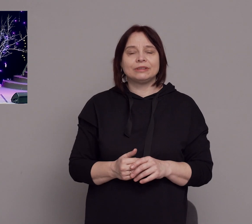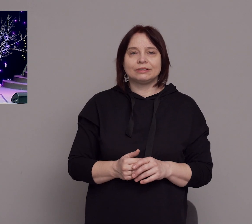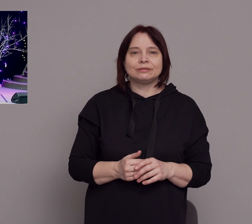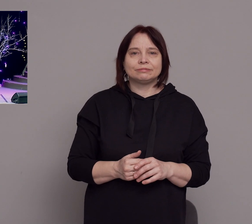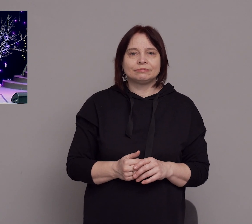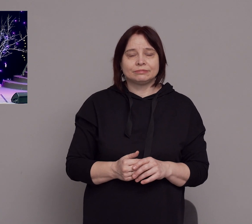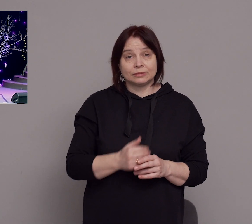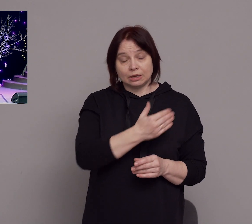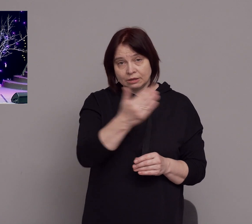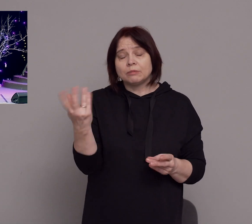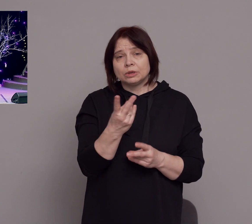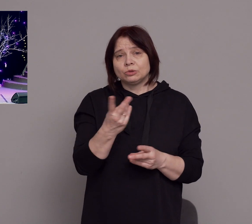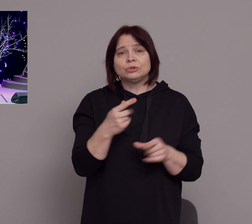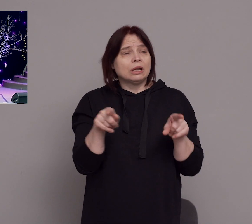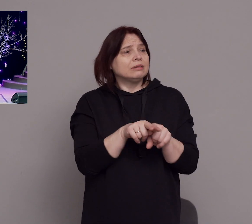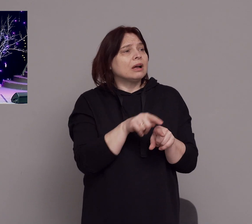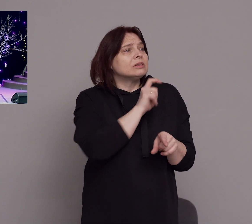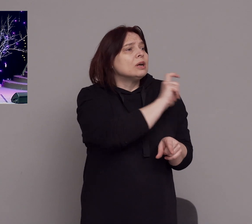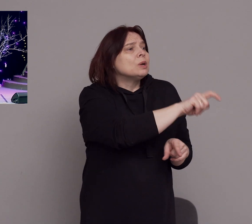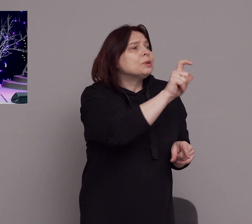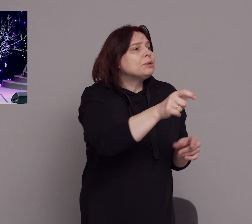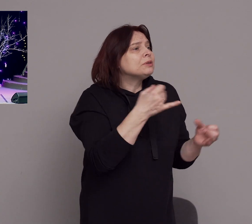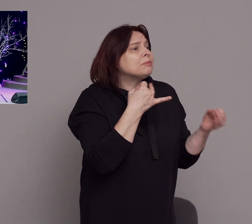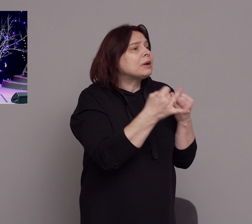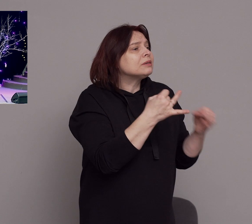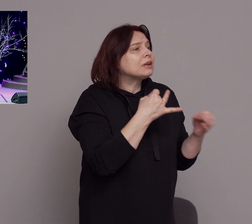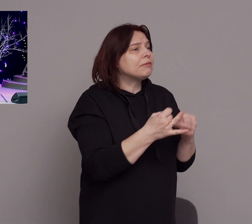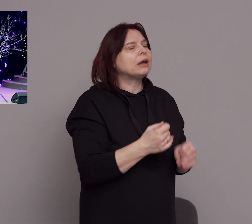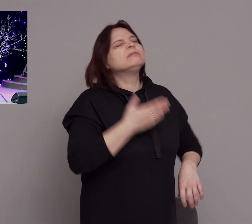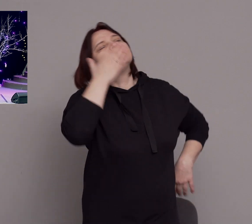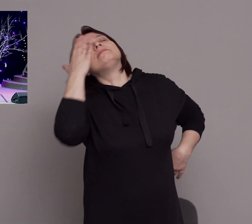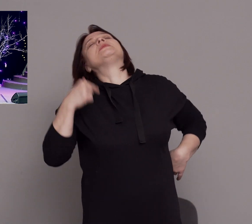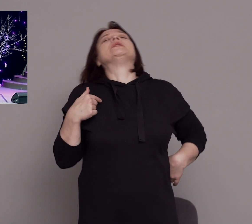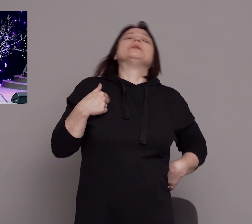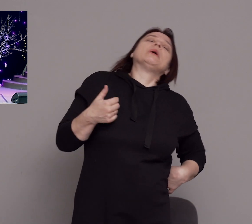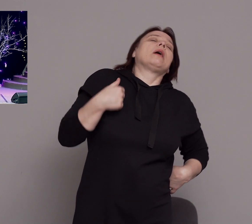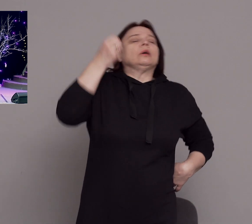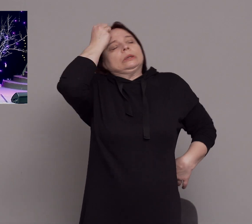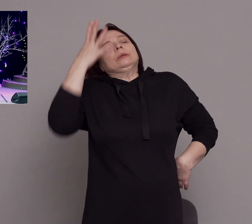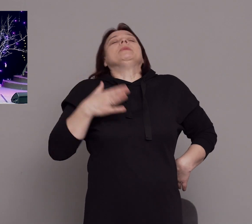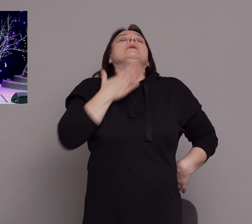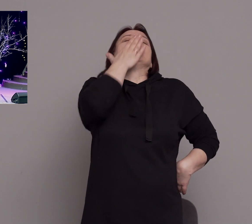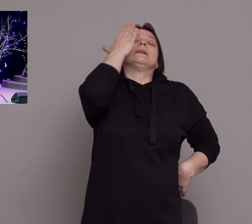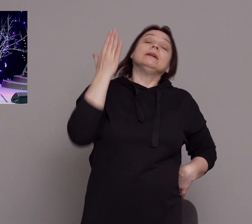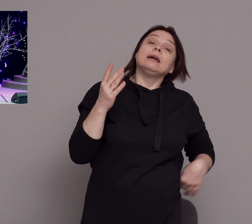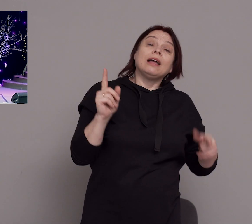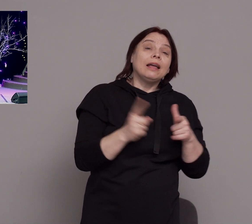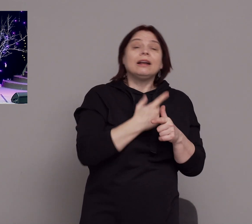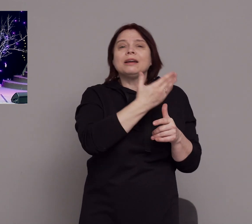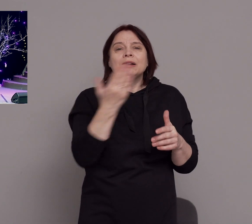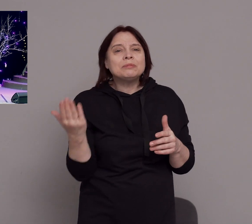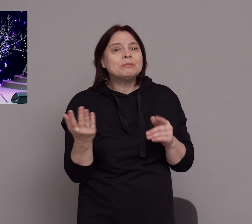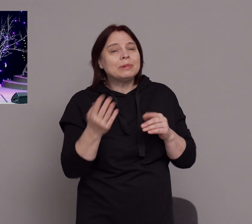хороший. Пытаемся ли мы оставить впечатление? Или же мы общаемся, чтобы послужить?